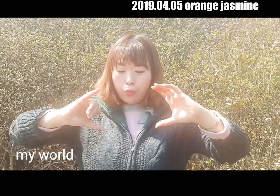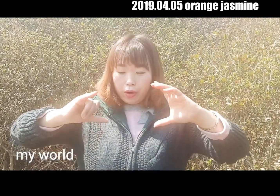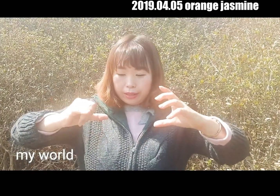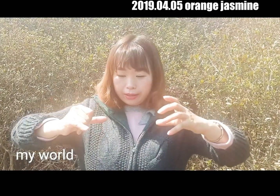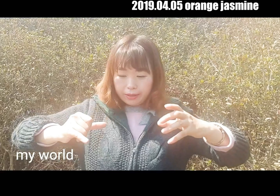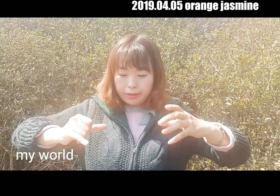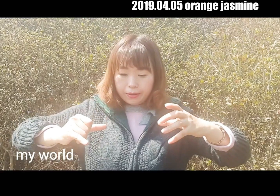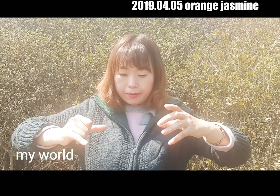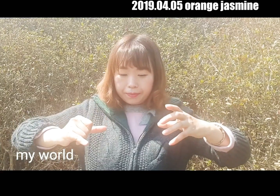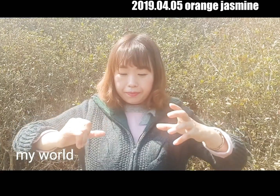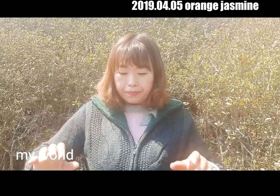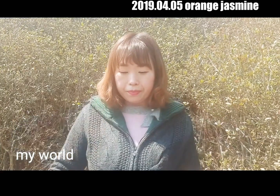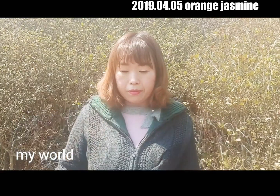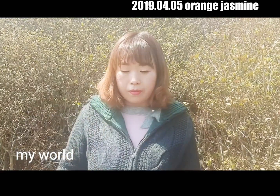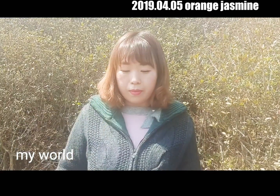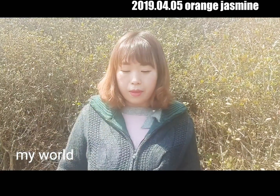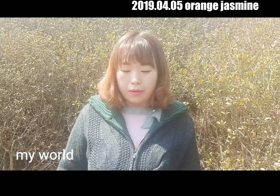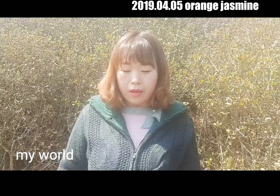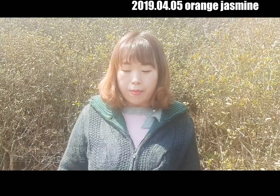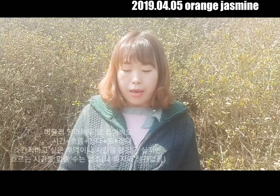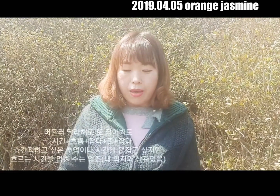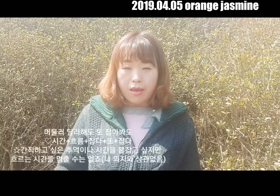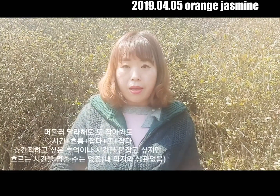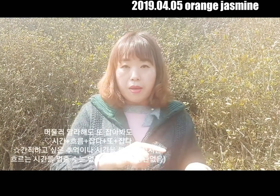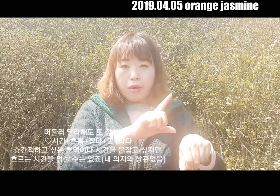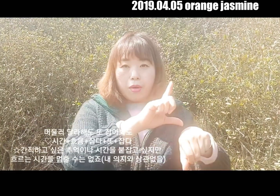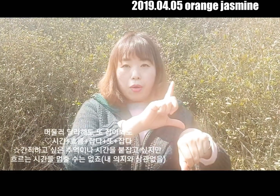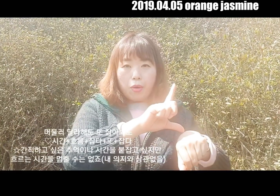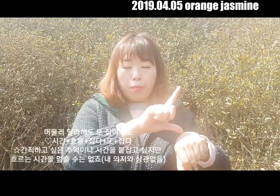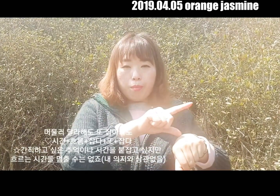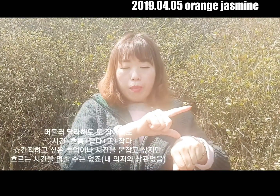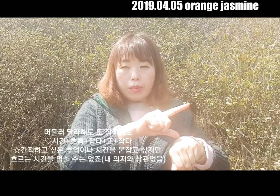My World. 그 다음에